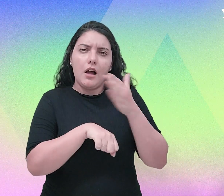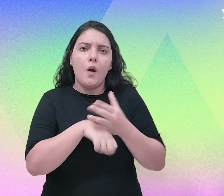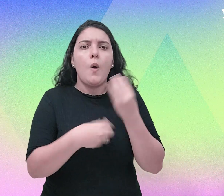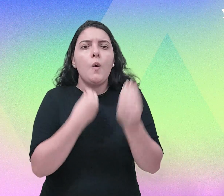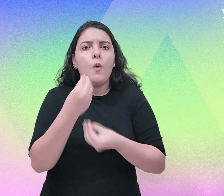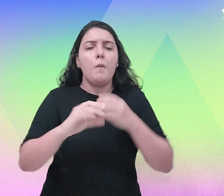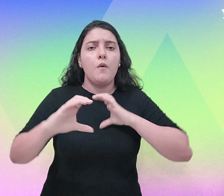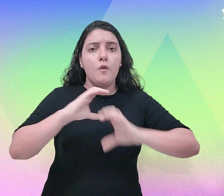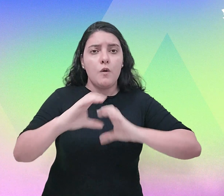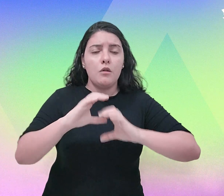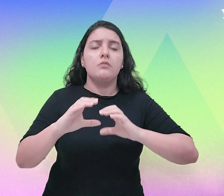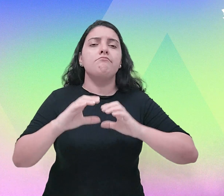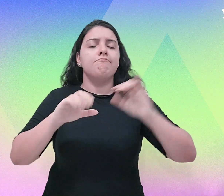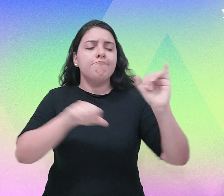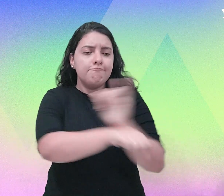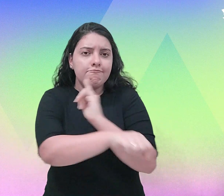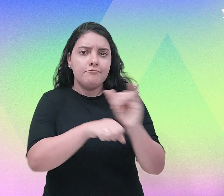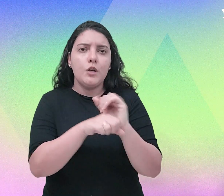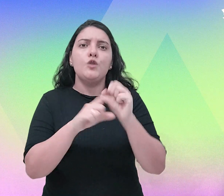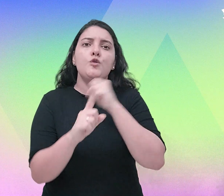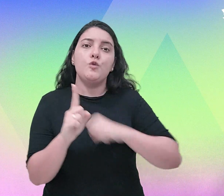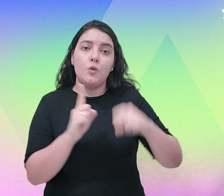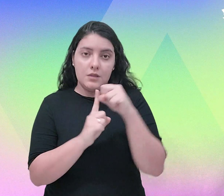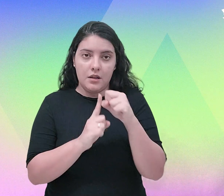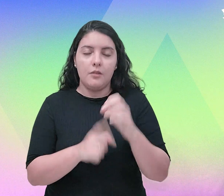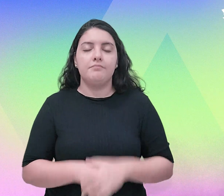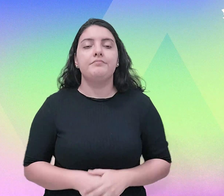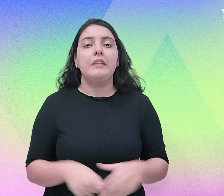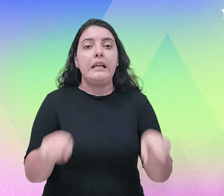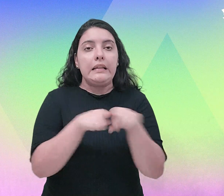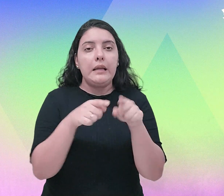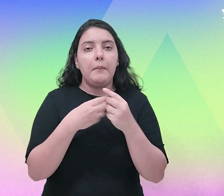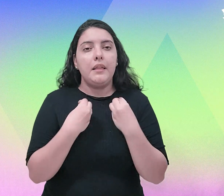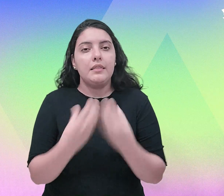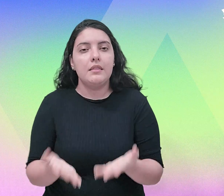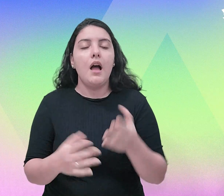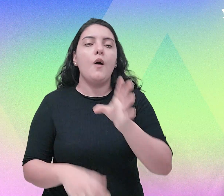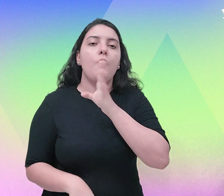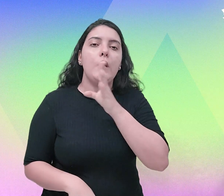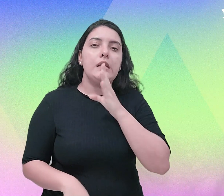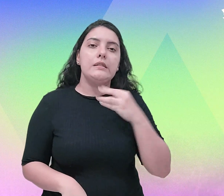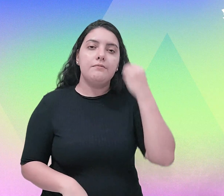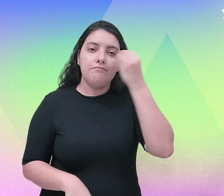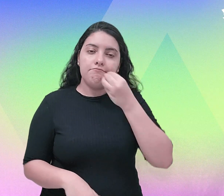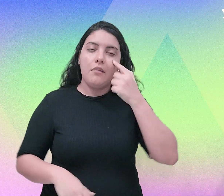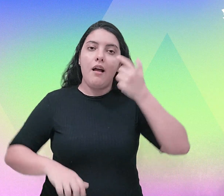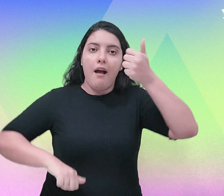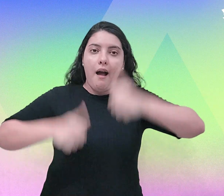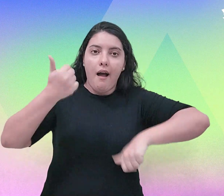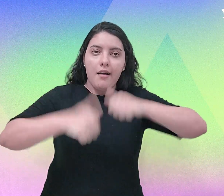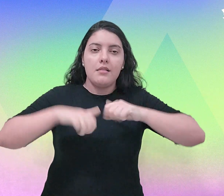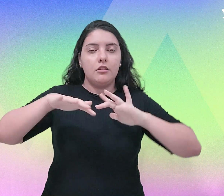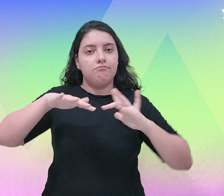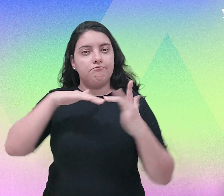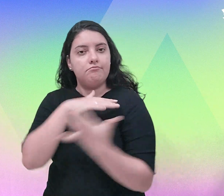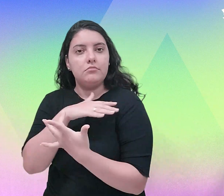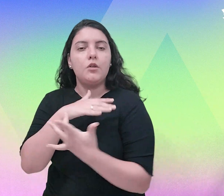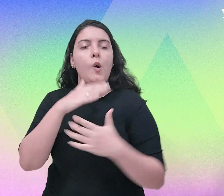comunicação e suas possibilidades sociais bem como traga conhecimentos específicos de análise de redes sociais para a construção